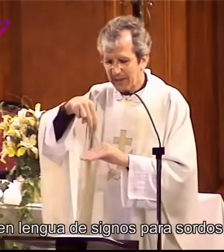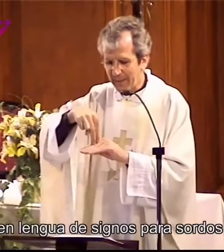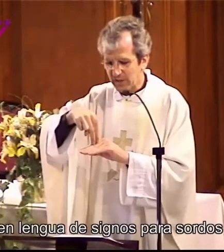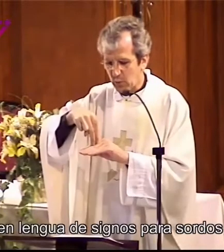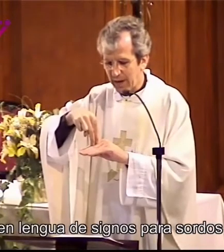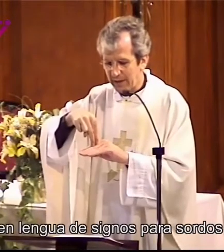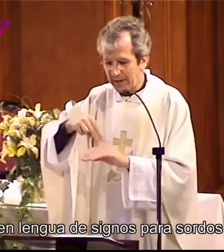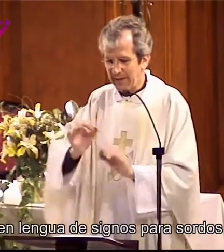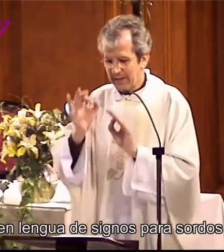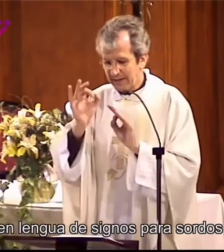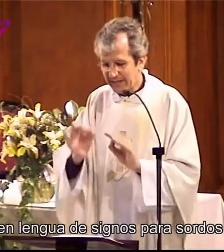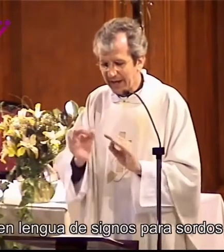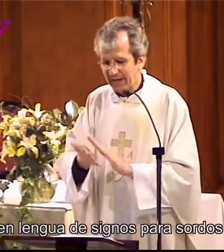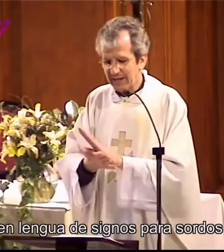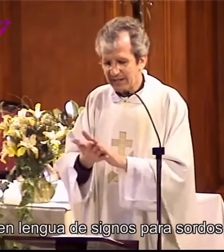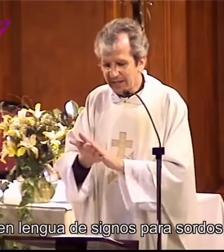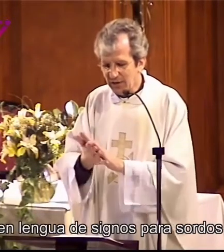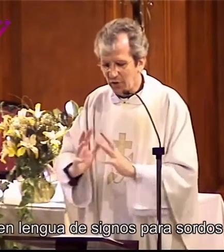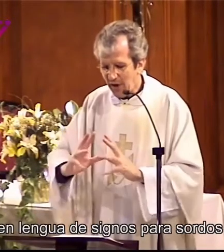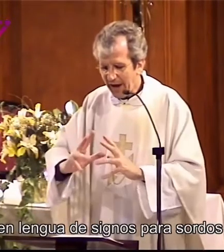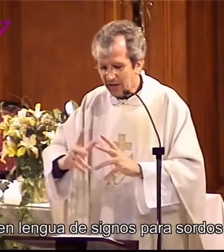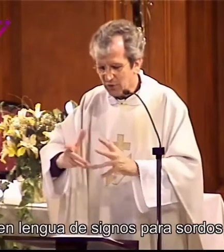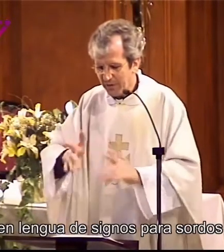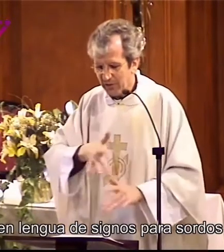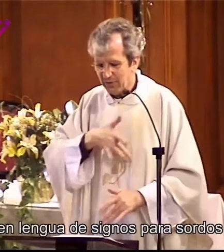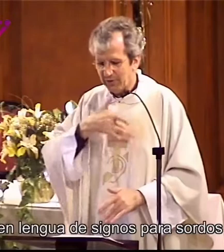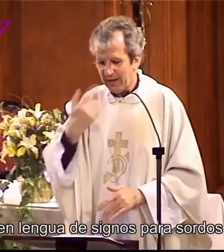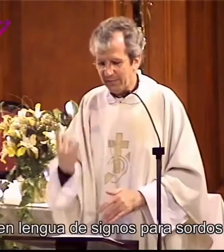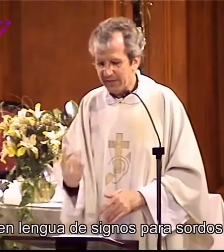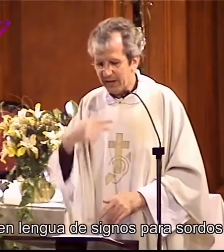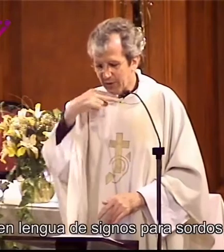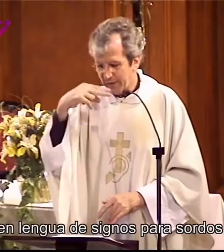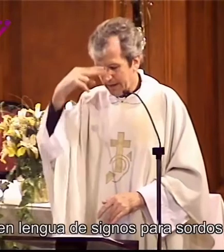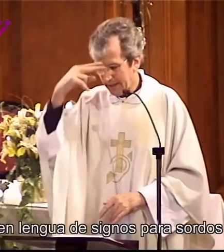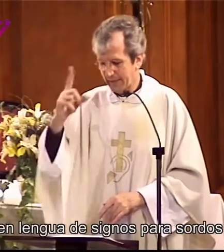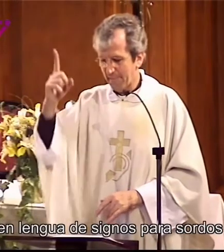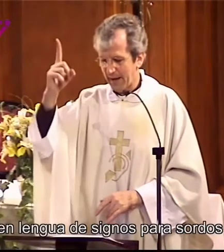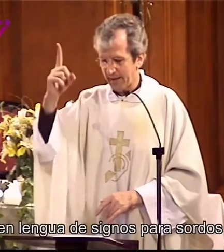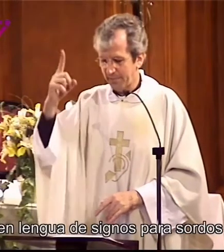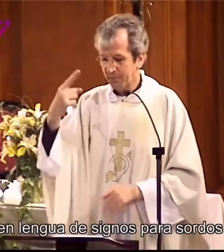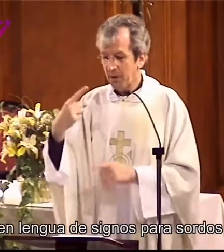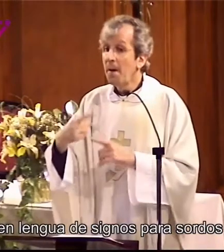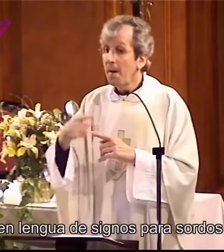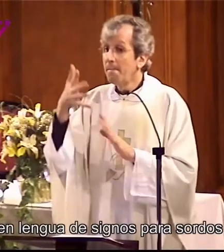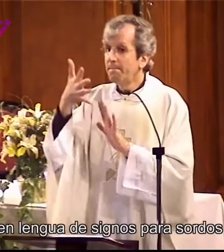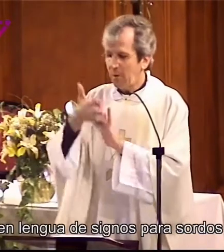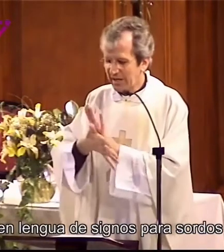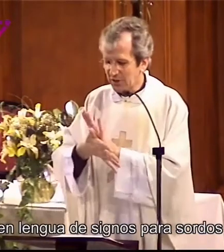Pascua, ser signo e instrumento de la misericordia del Padre. Por eso,